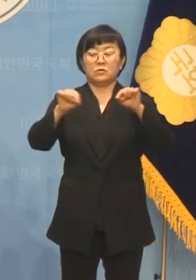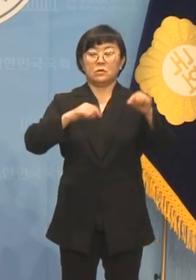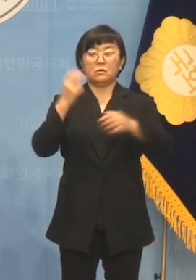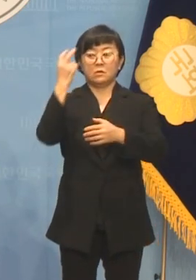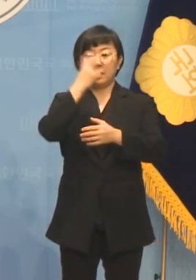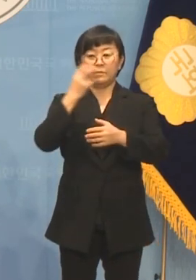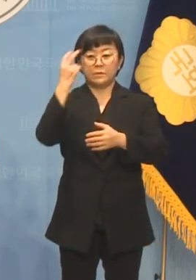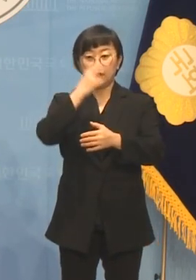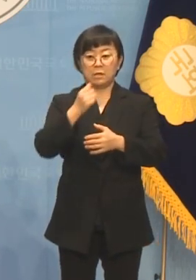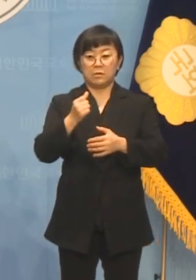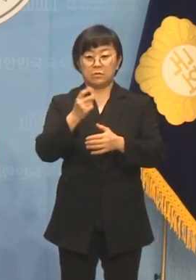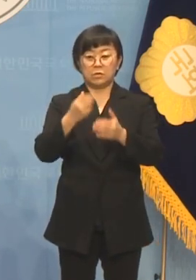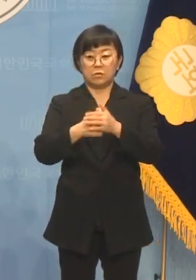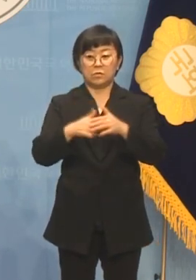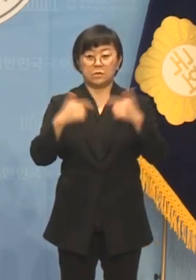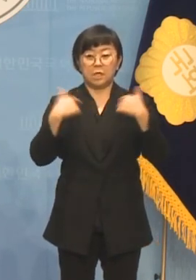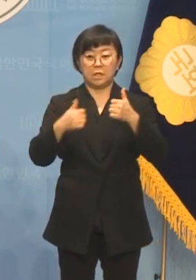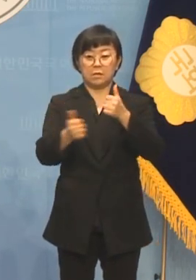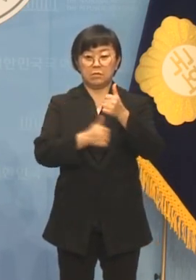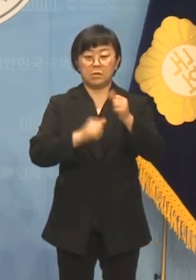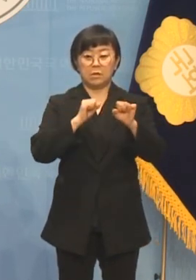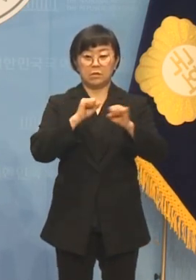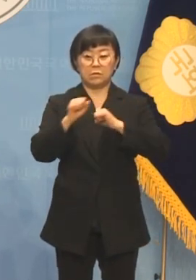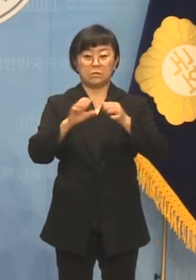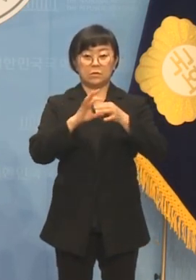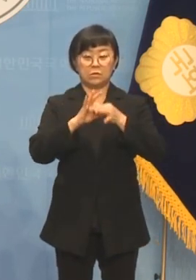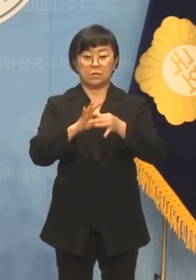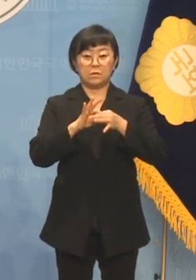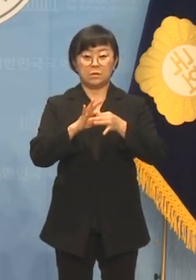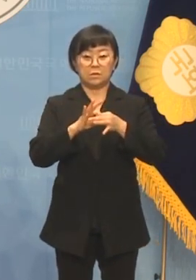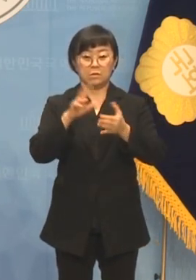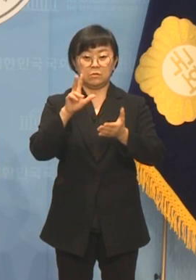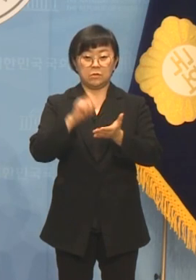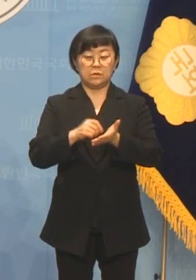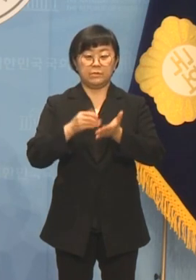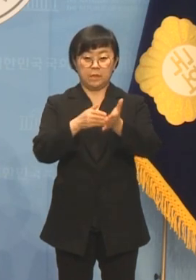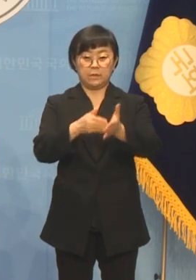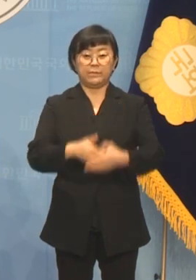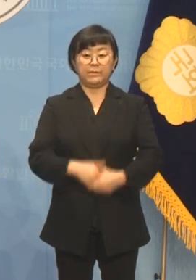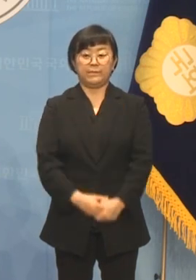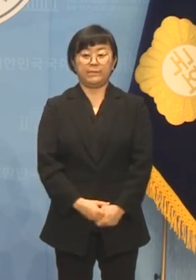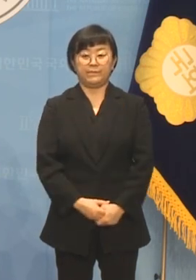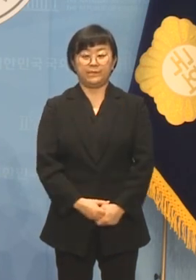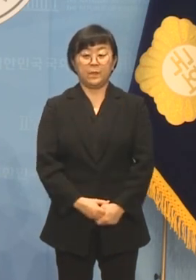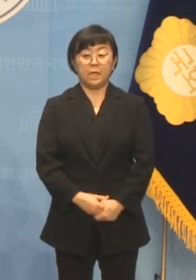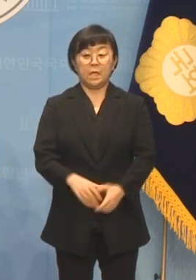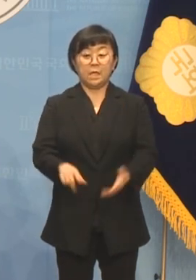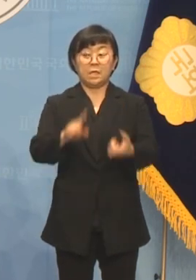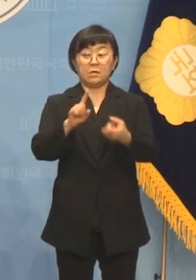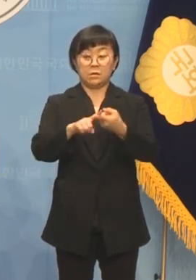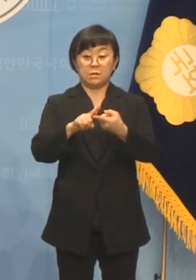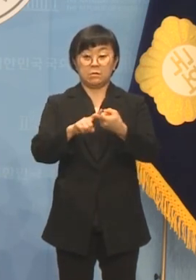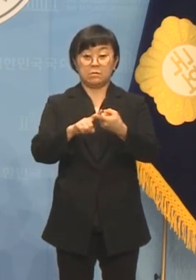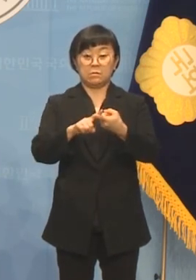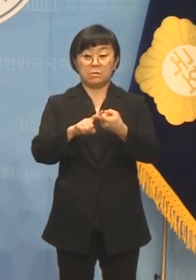국정감사 등 또 상임위 활동을 통해서 문제를 제기했습니다. 이 부분